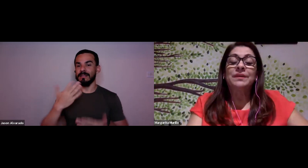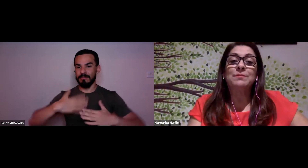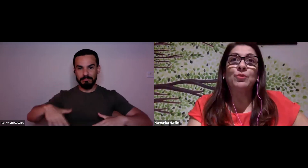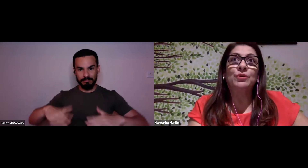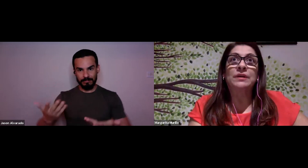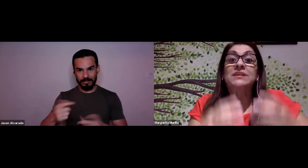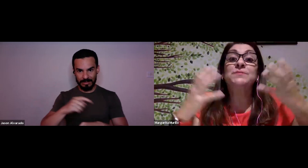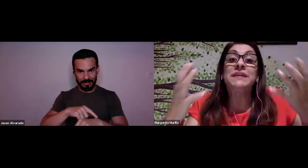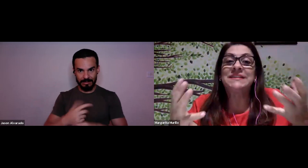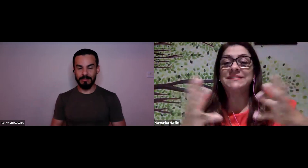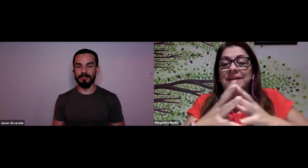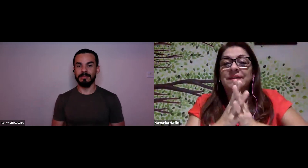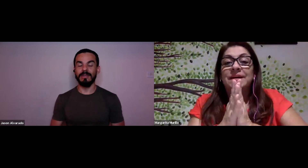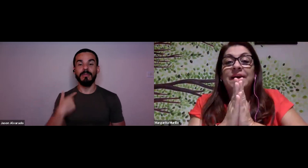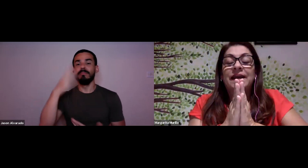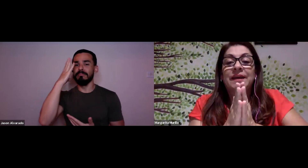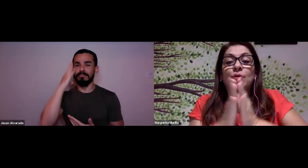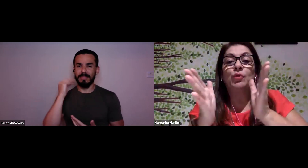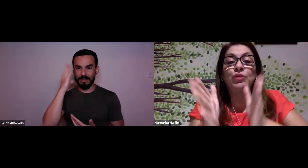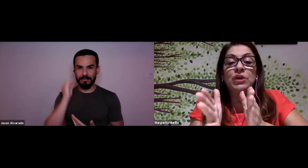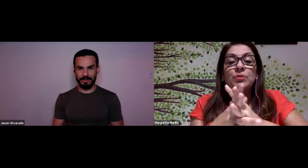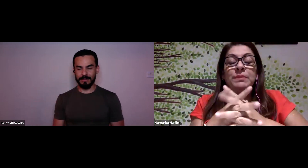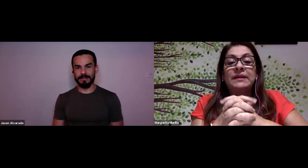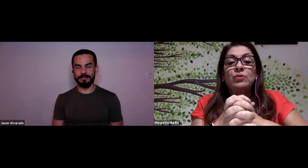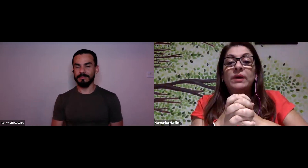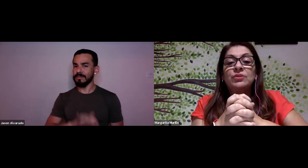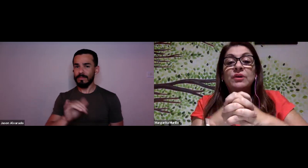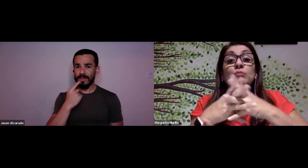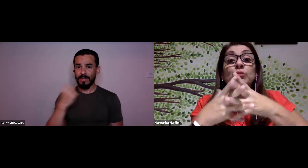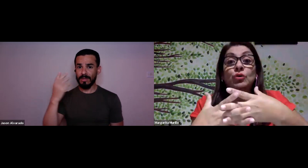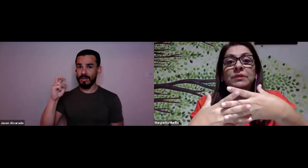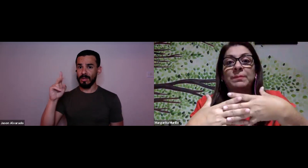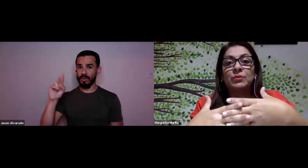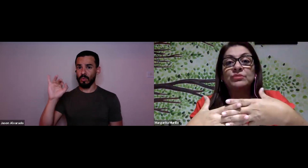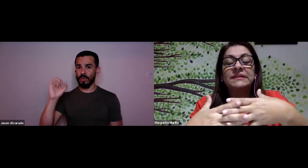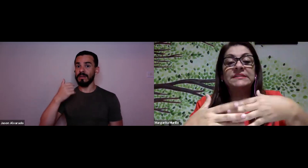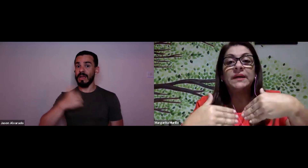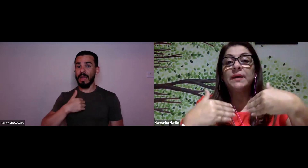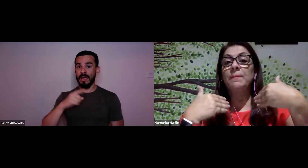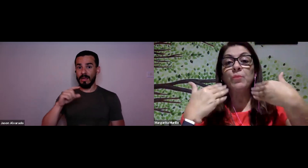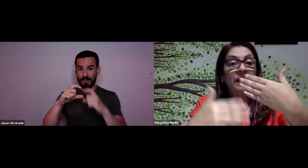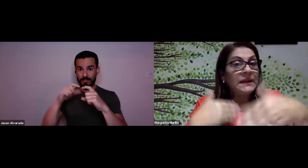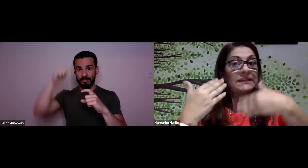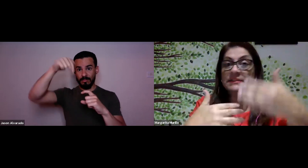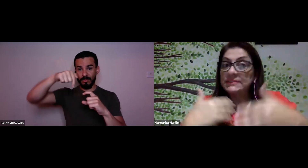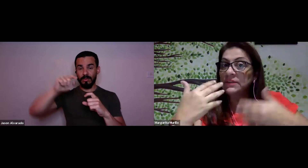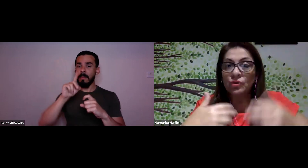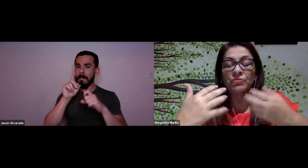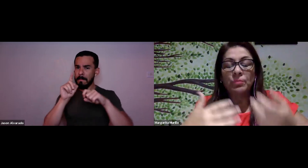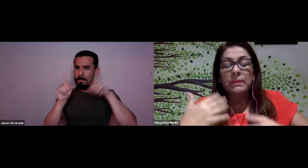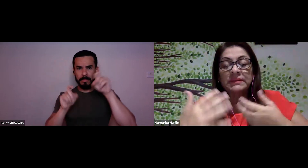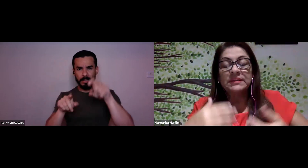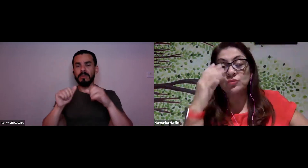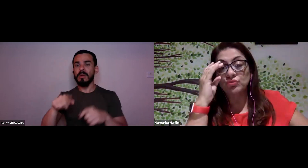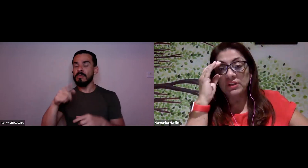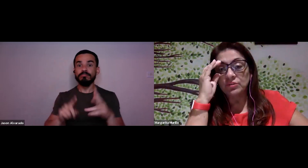y por la experiencia como lo dijo muy bien Eduardo hay un botón de preguntas pueden irlas haciendo